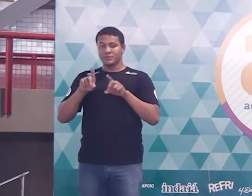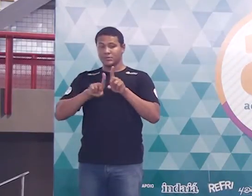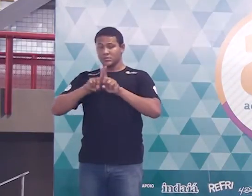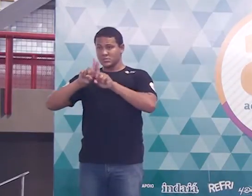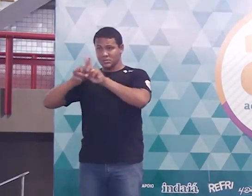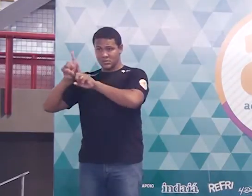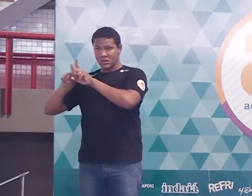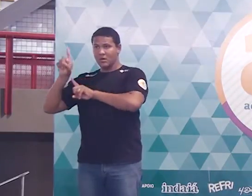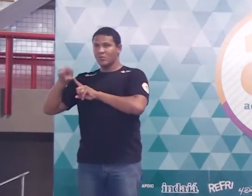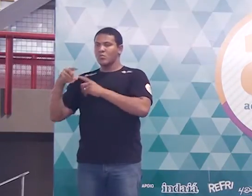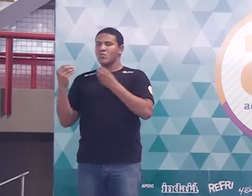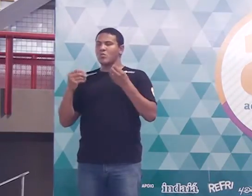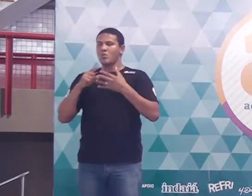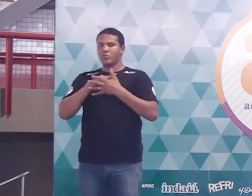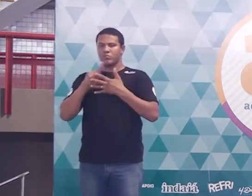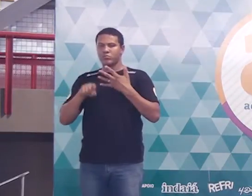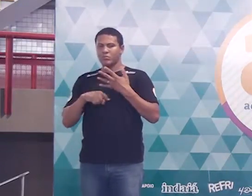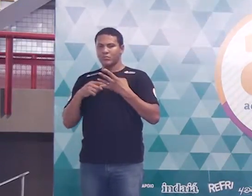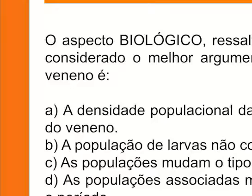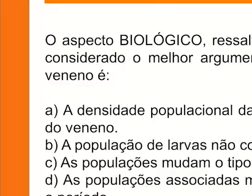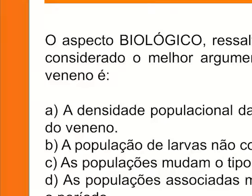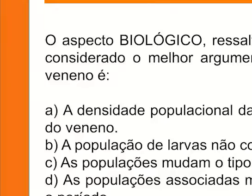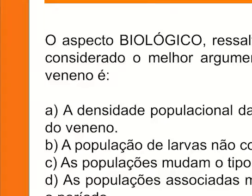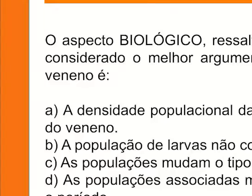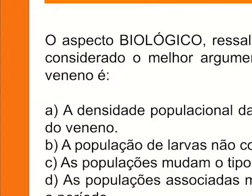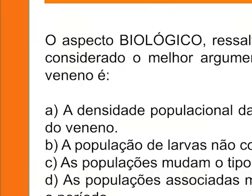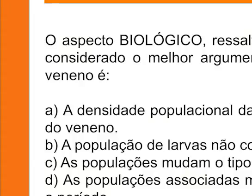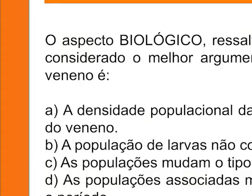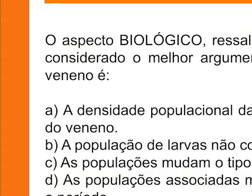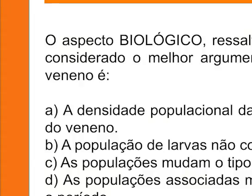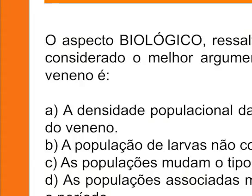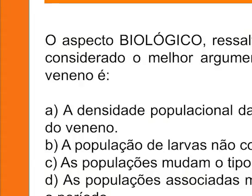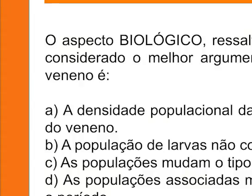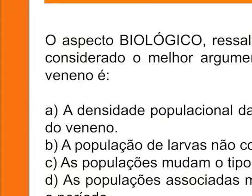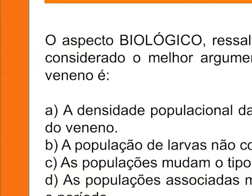ter para responder? Ó? O aspecto biológico,